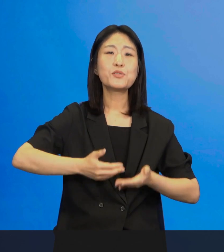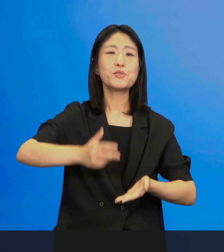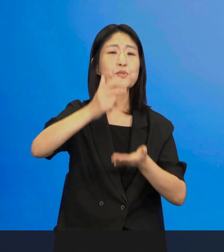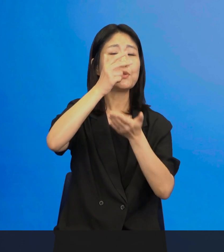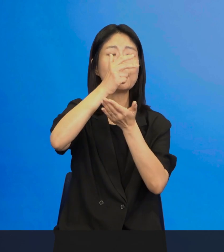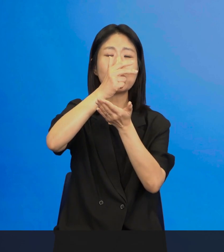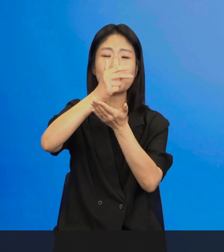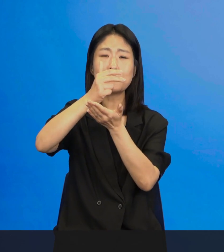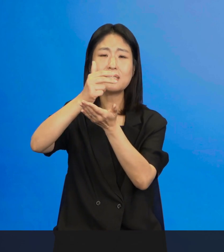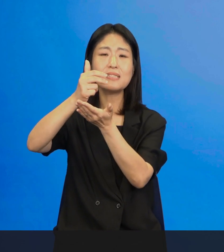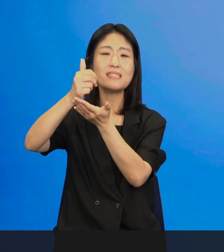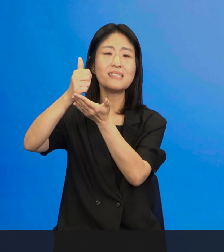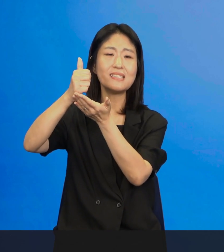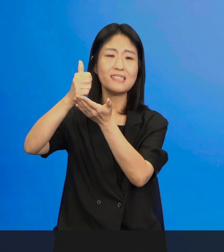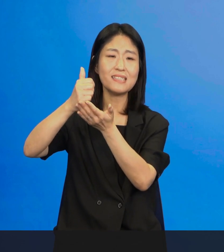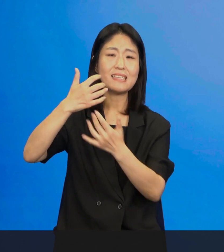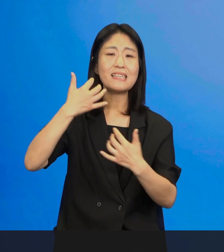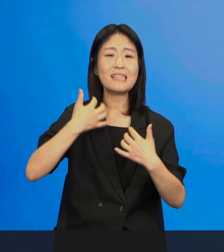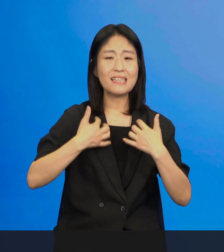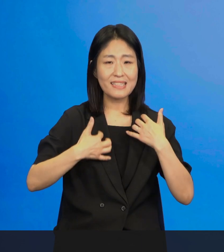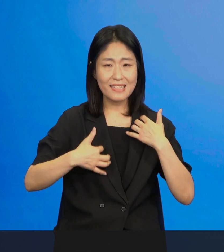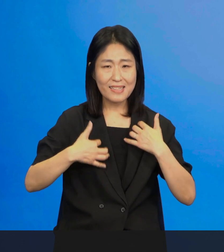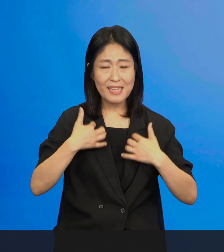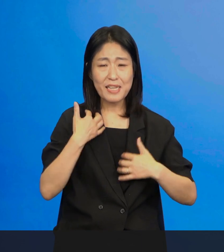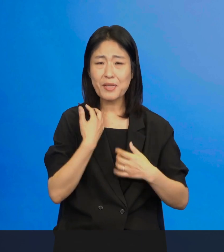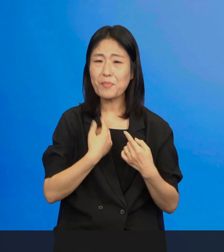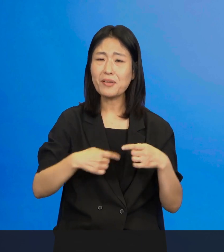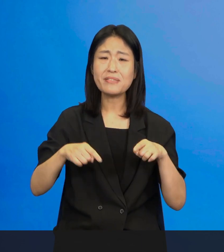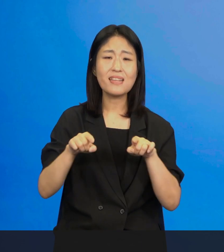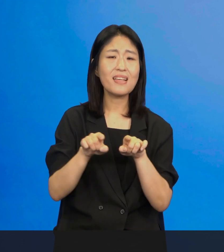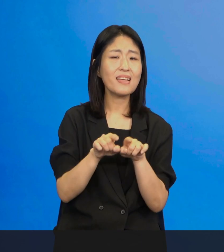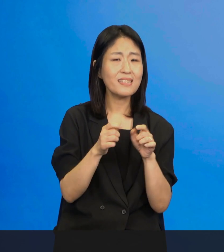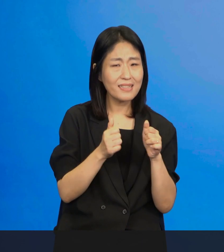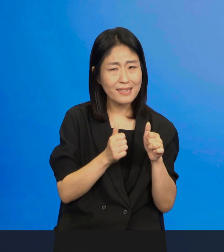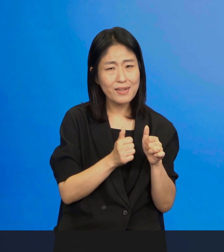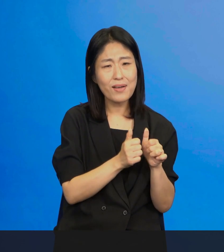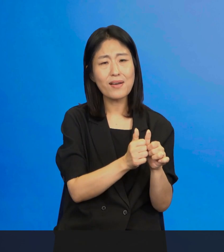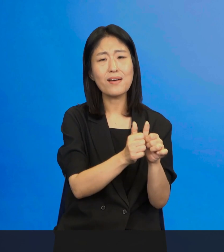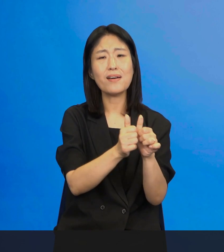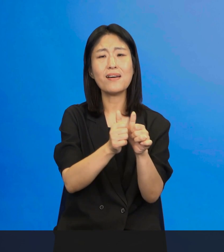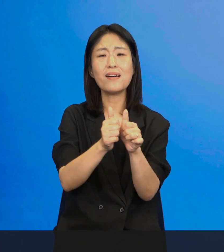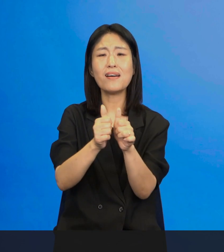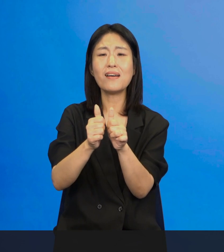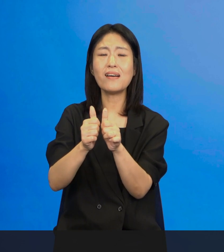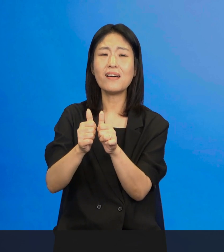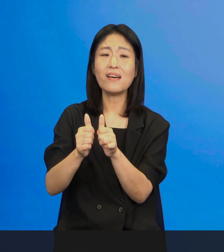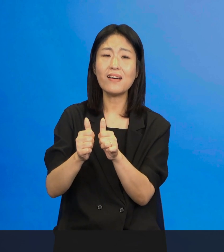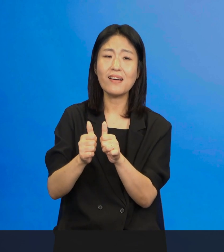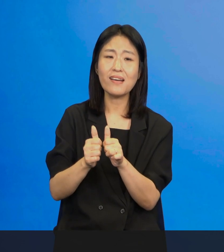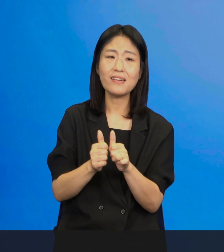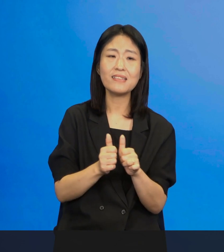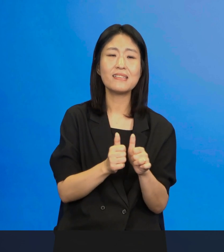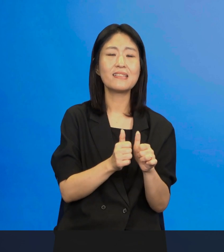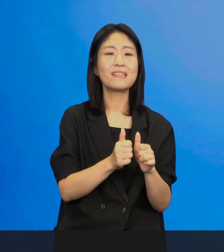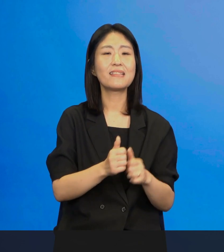초대하시는 주님을 누리며 사는